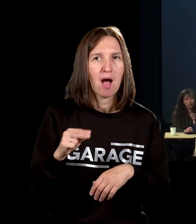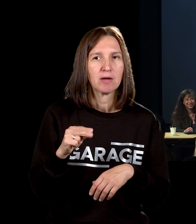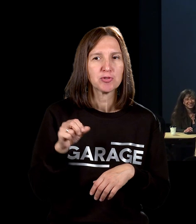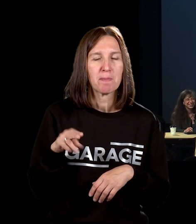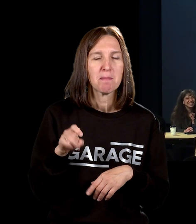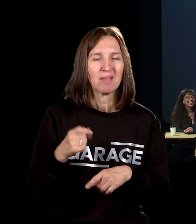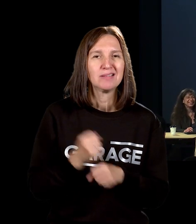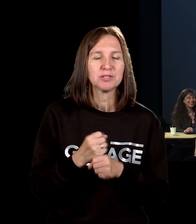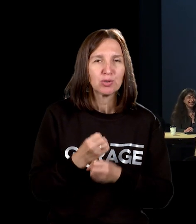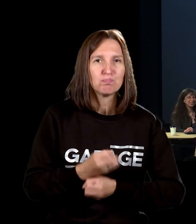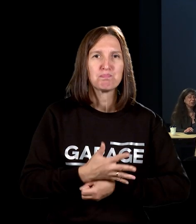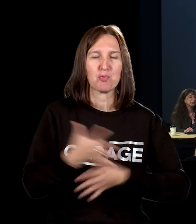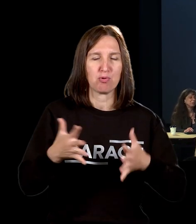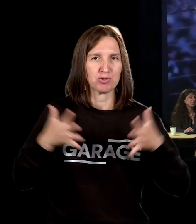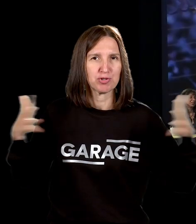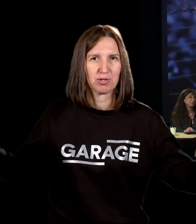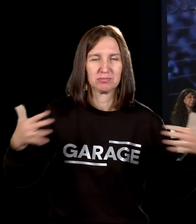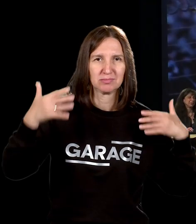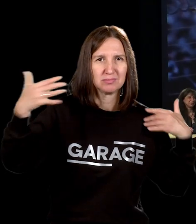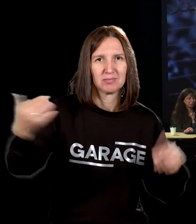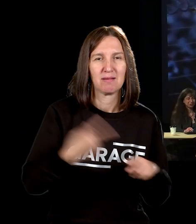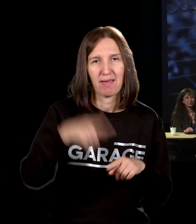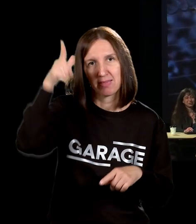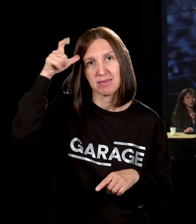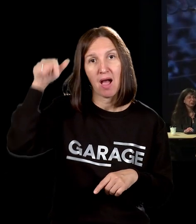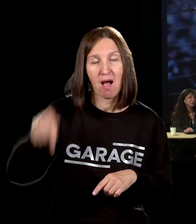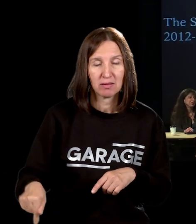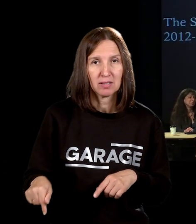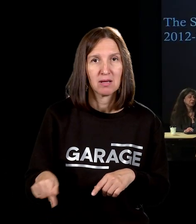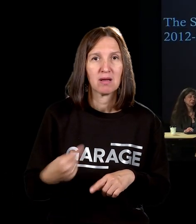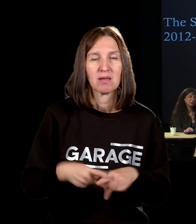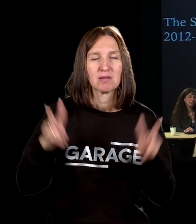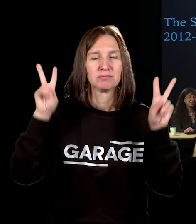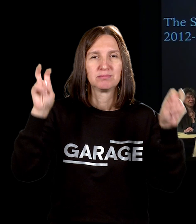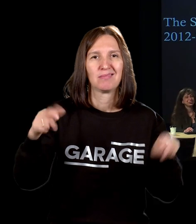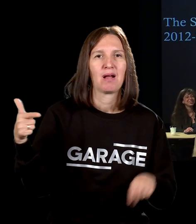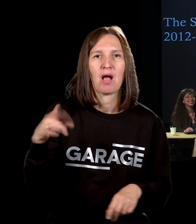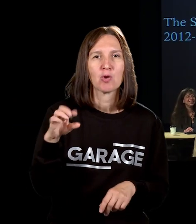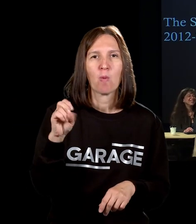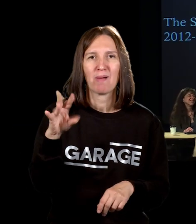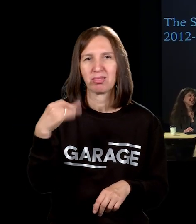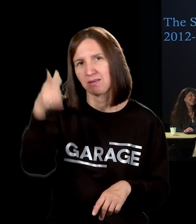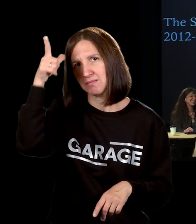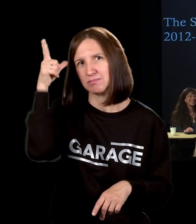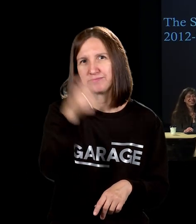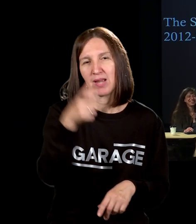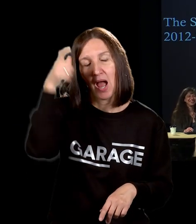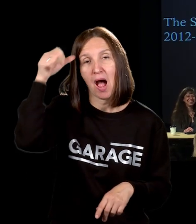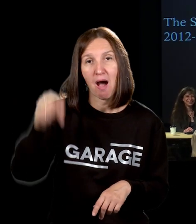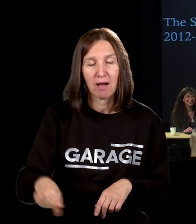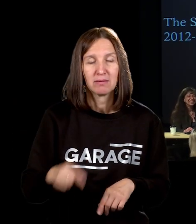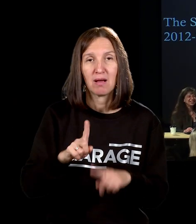еще больше ада. Они сделали еще более масштабный проект, который назывался «Грёбаный ад», потом, значит, сделали еще один проект,